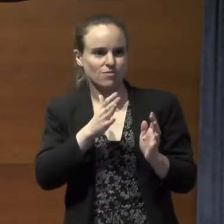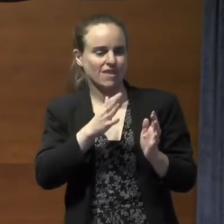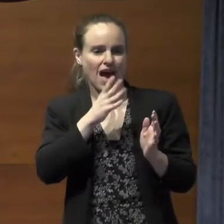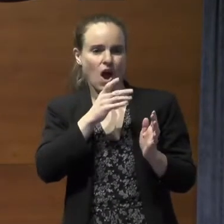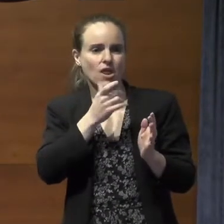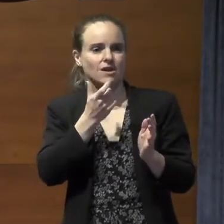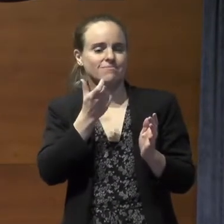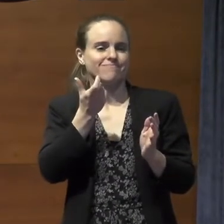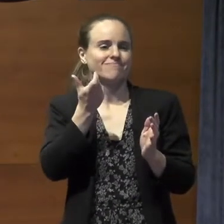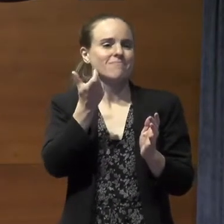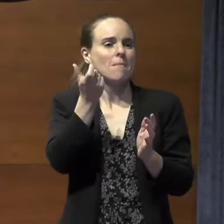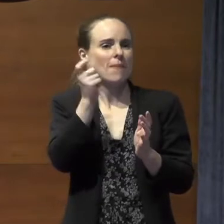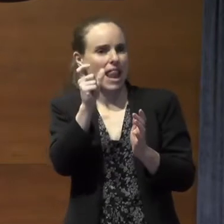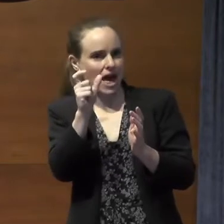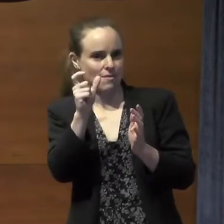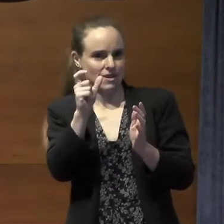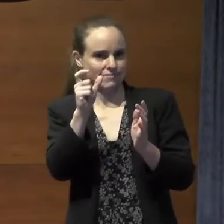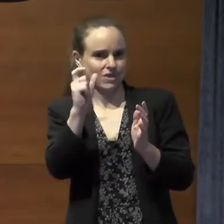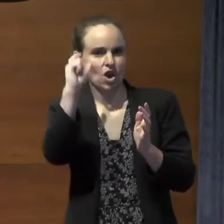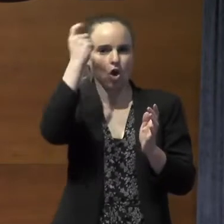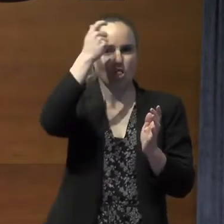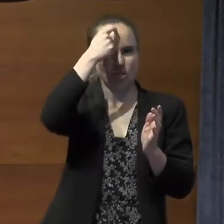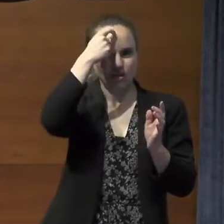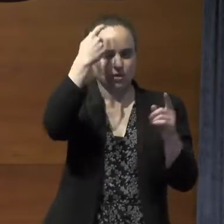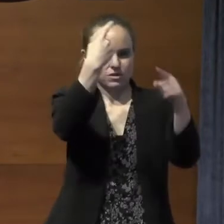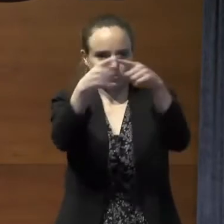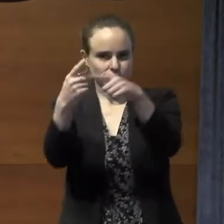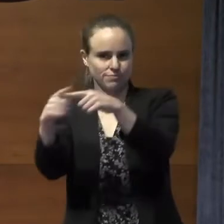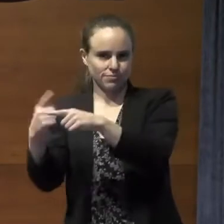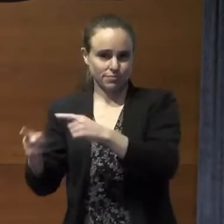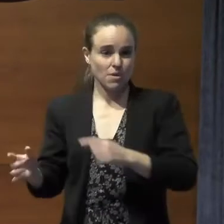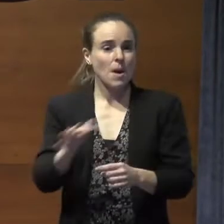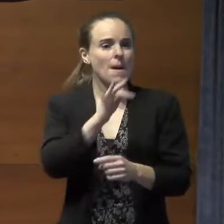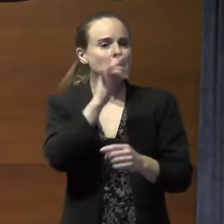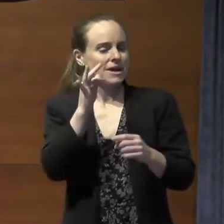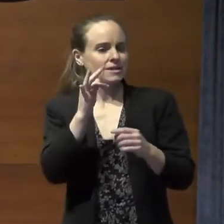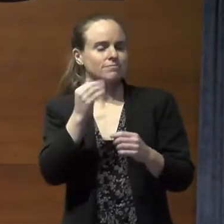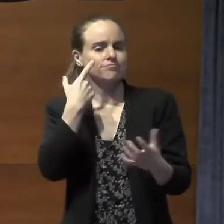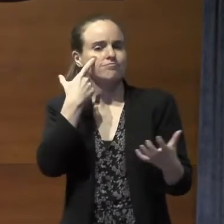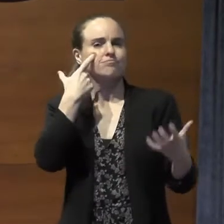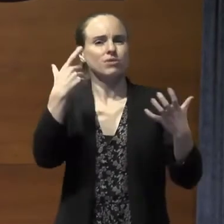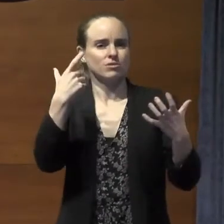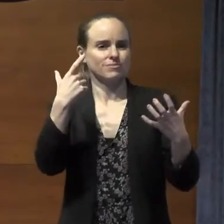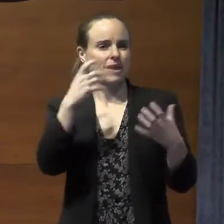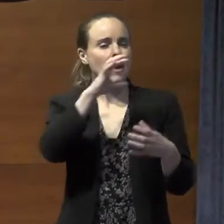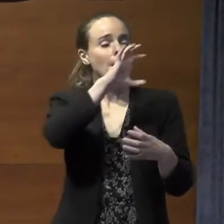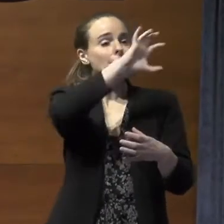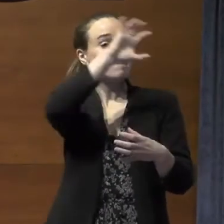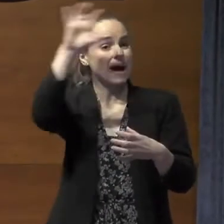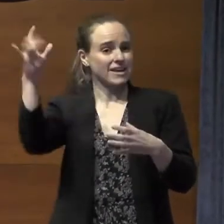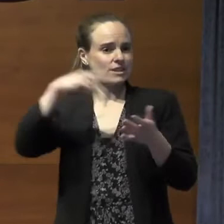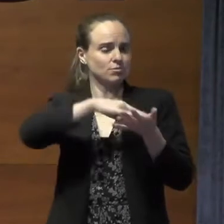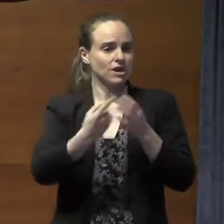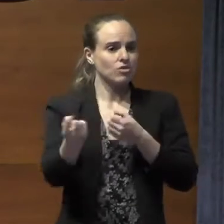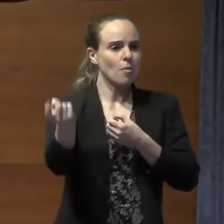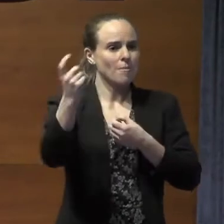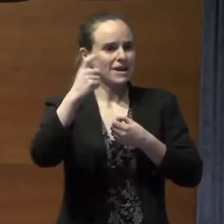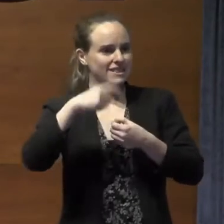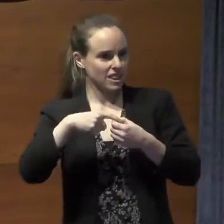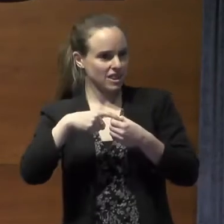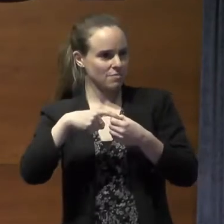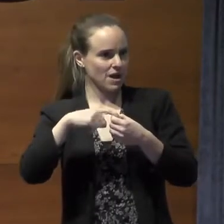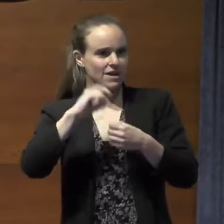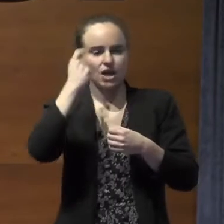en segundo lugar, también por las diferencias de contexto cultural que percibimos entre los diferentes países en los que